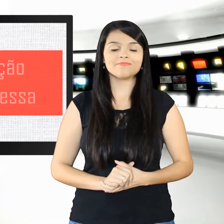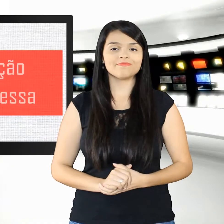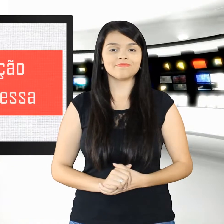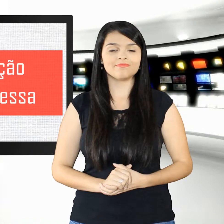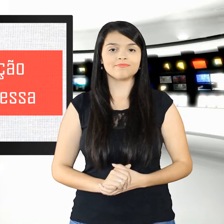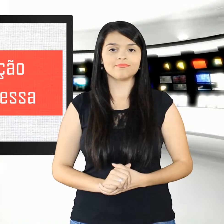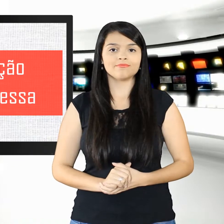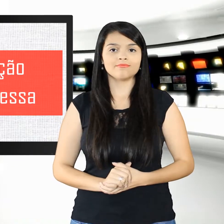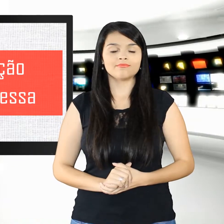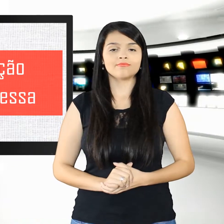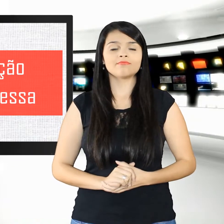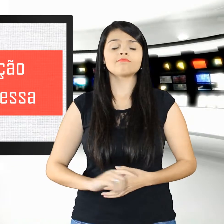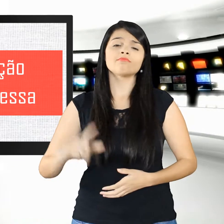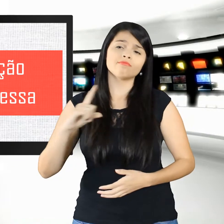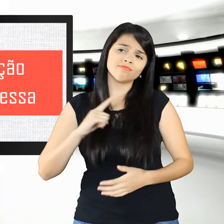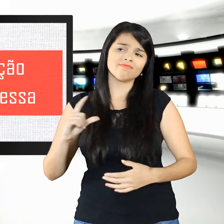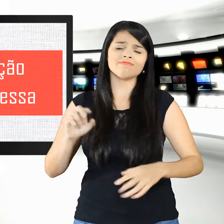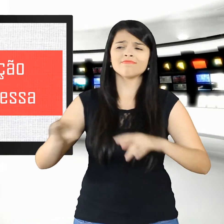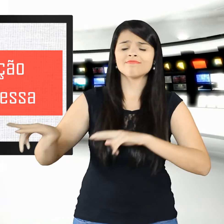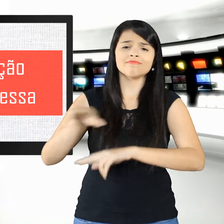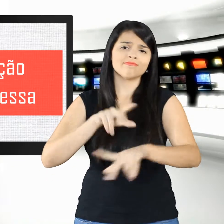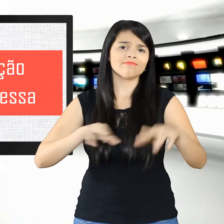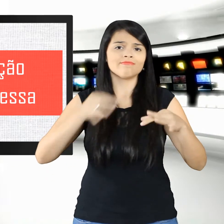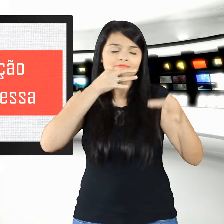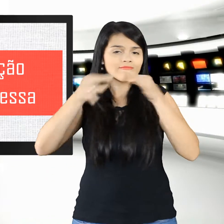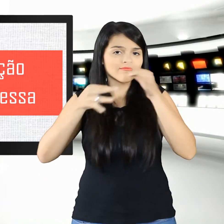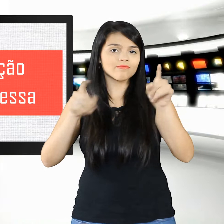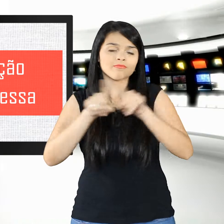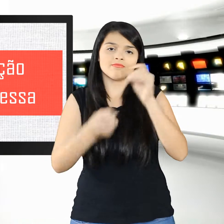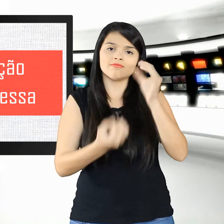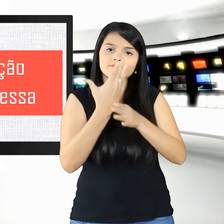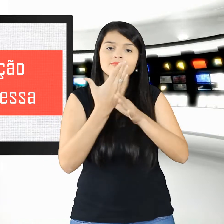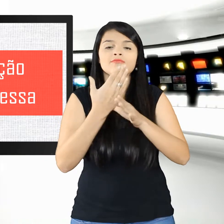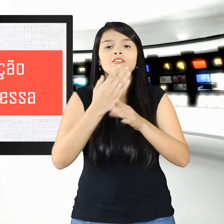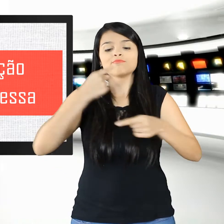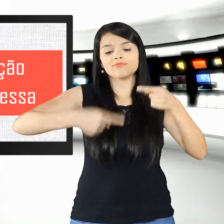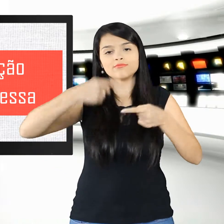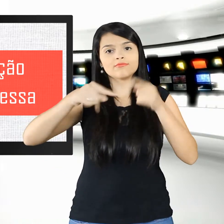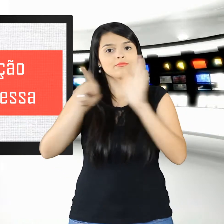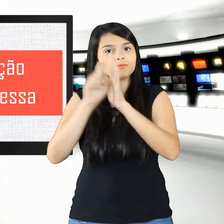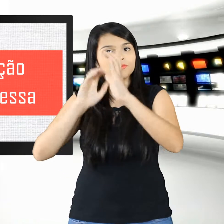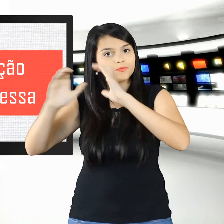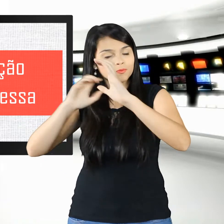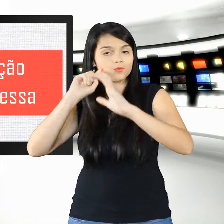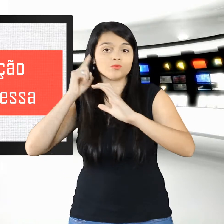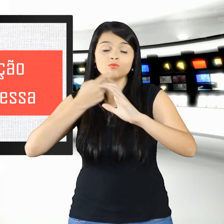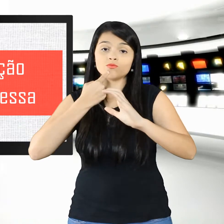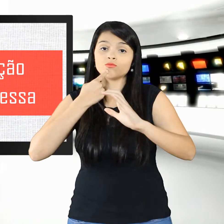Existem certas divergências quanto à elaboração de políticas de comunicação entre surdos que se comunicam por meio de Libras e uma parcela